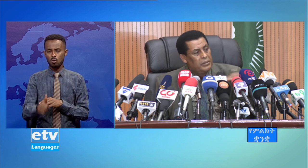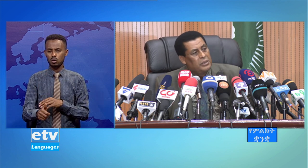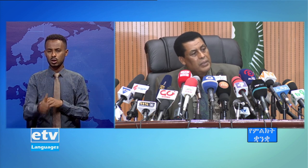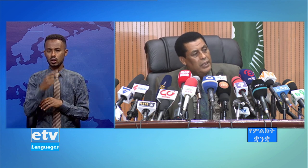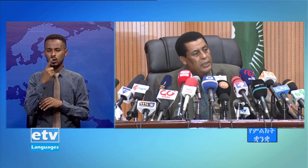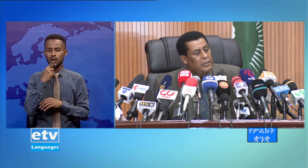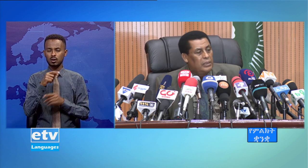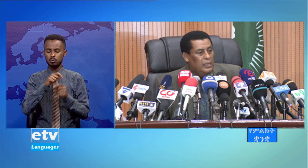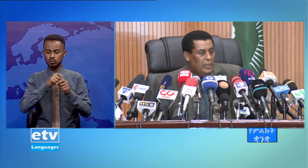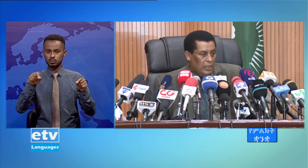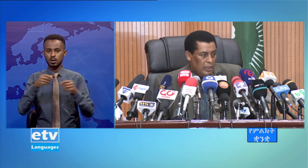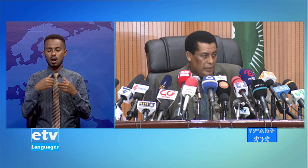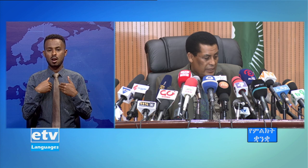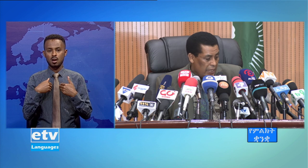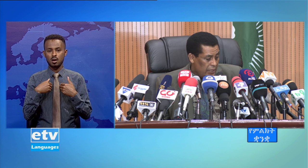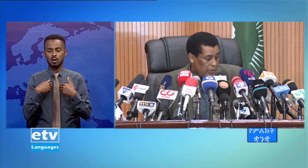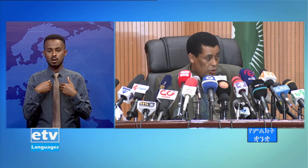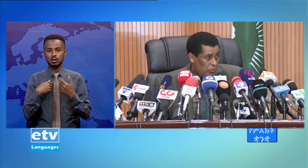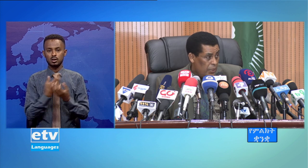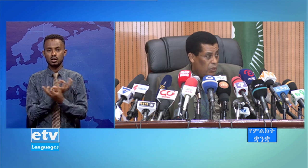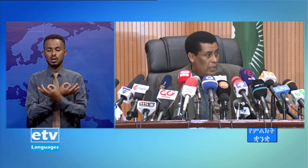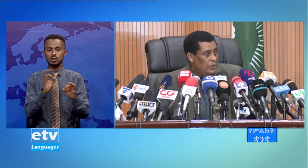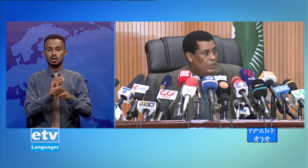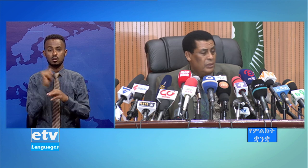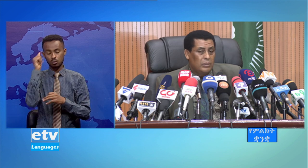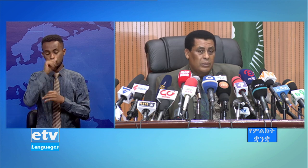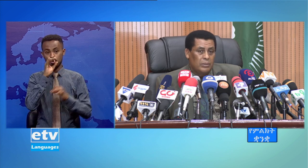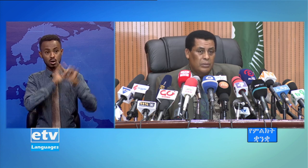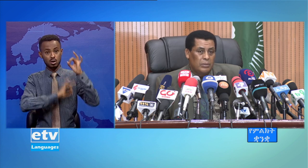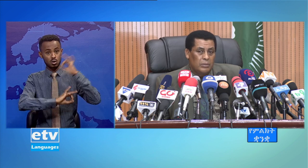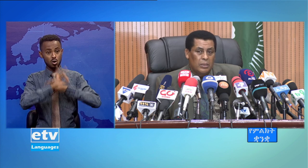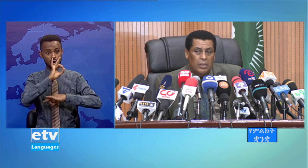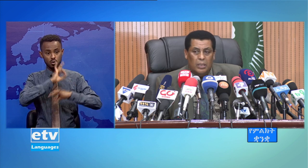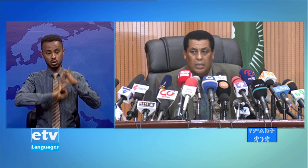ሬድ ላይን አለ፣ ቀይ መስመር አለ። ነጻነት፣ ኢትዮጵያ ሉዓላዊነት